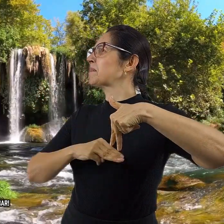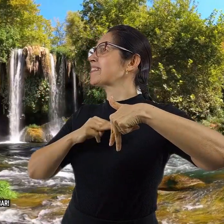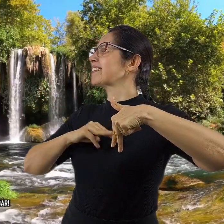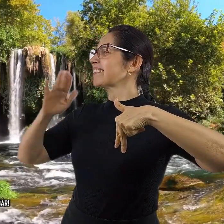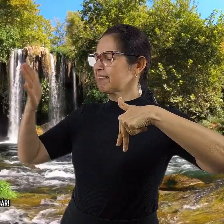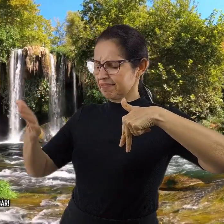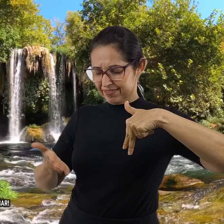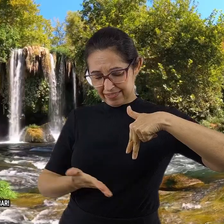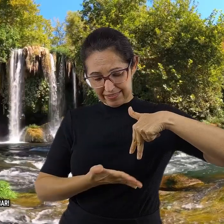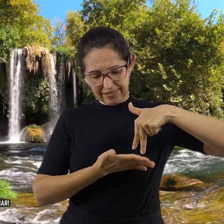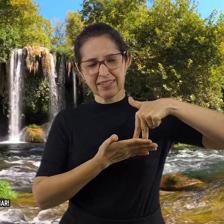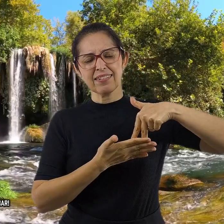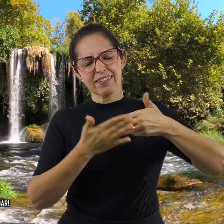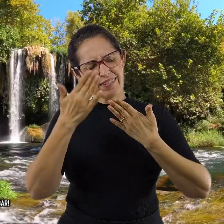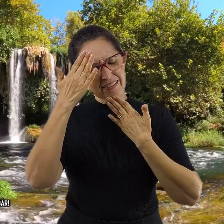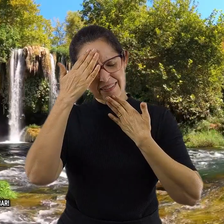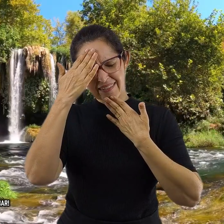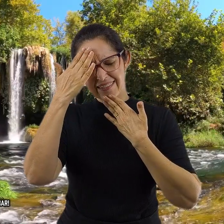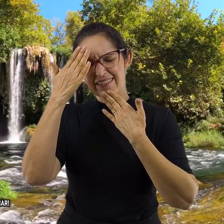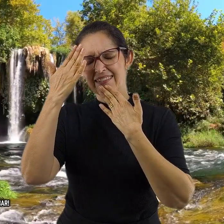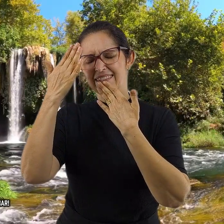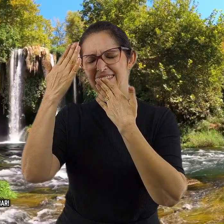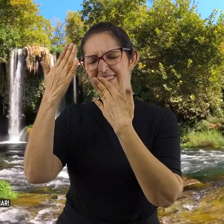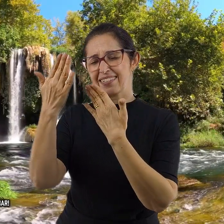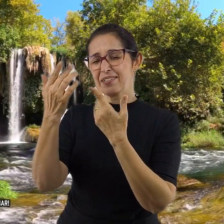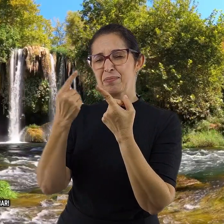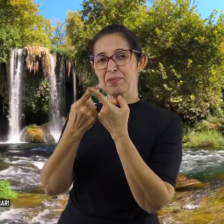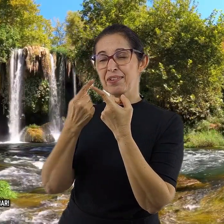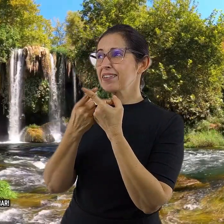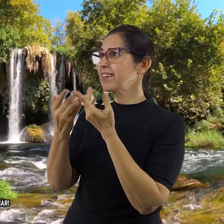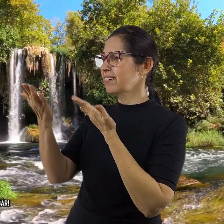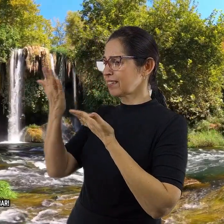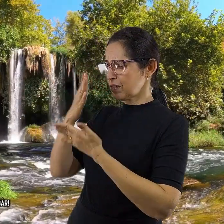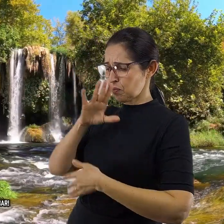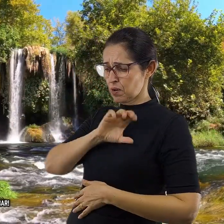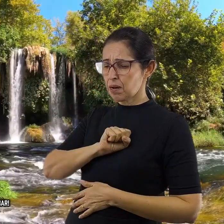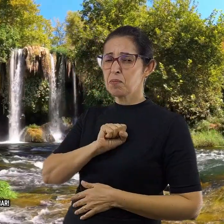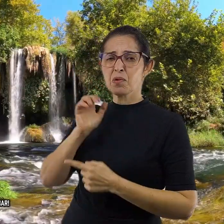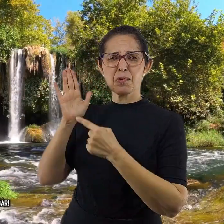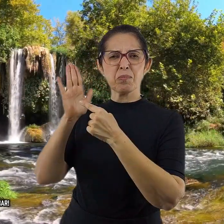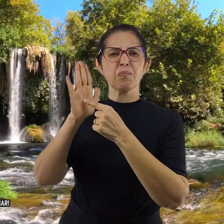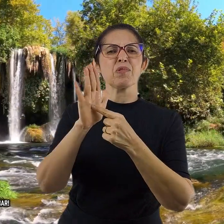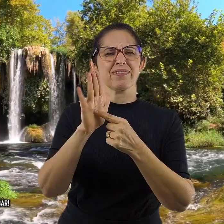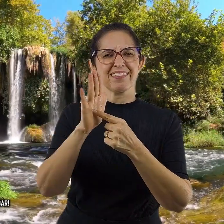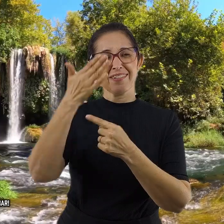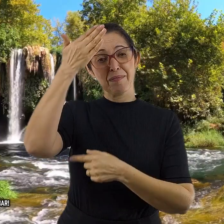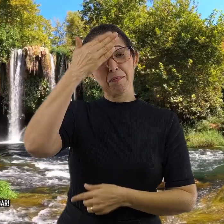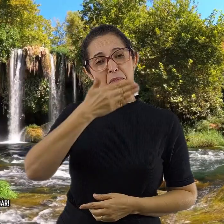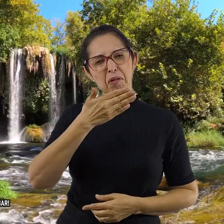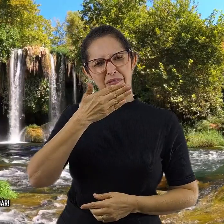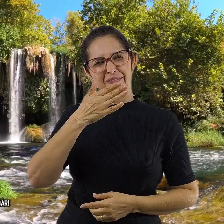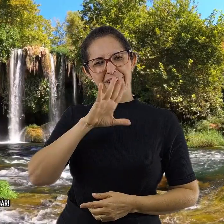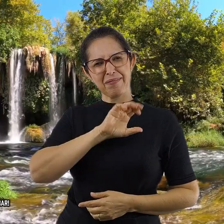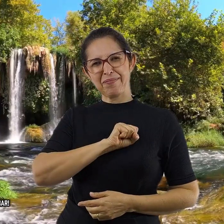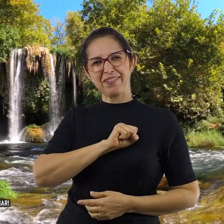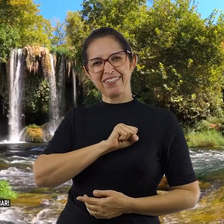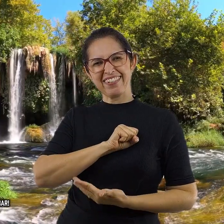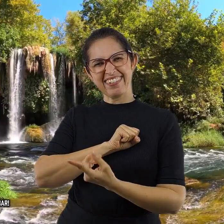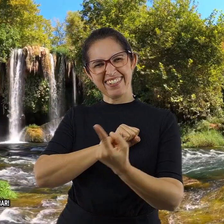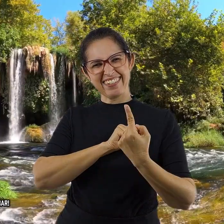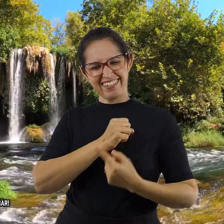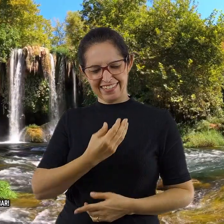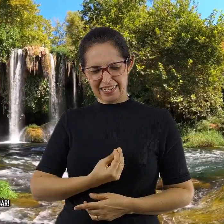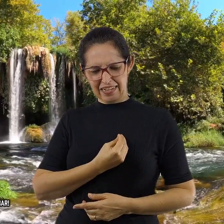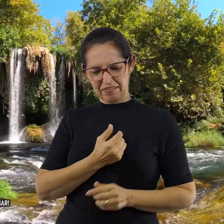infinita misericórdia. Senhor, nós Te glorificamos por este amor demonstrado pelas nossas vidas, Senhor, e declaramos